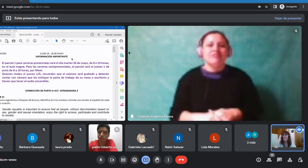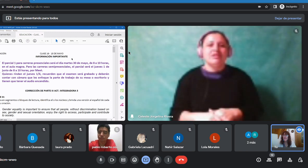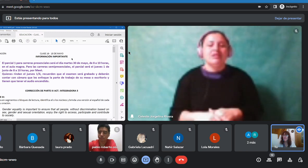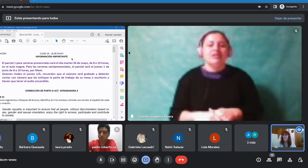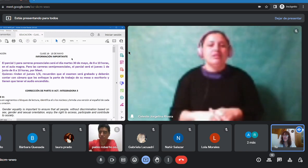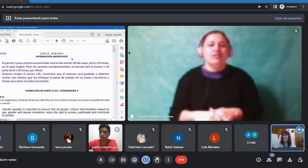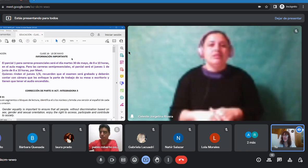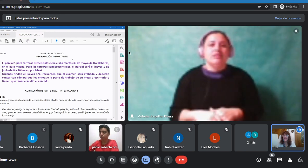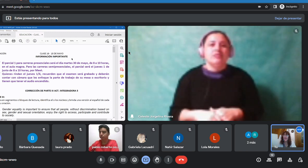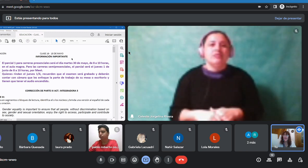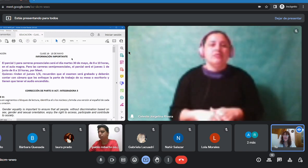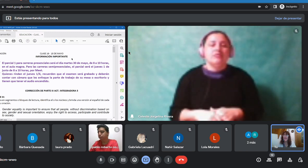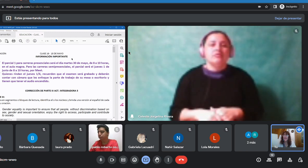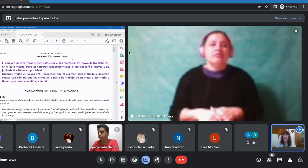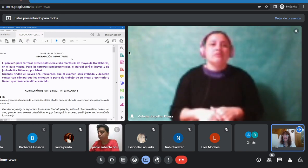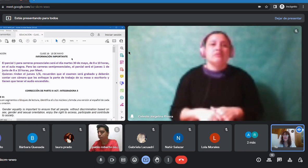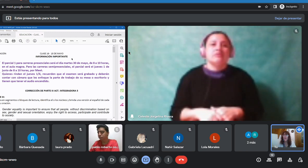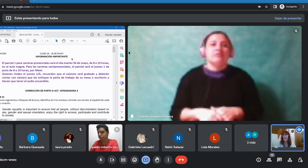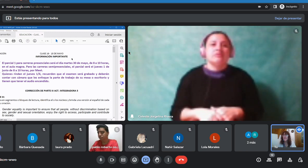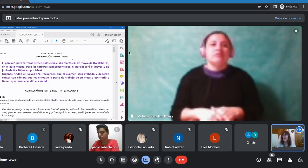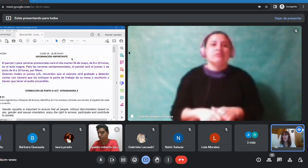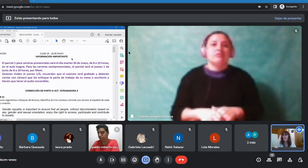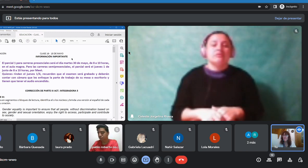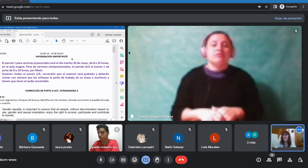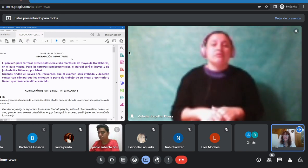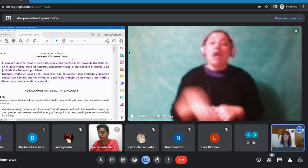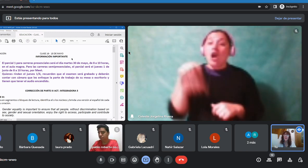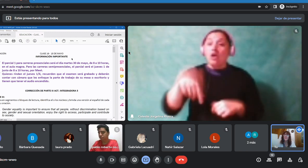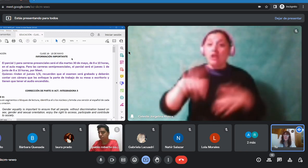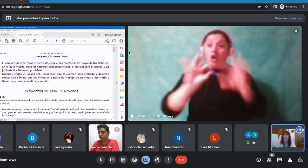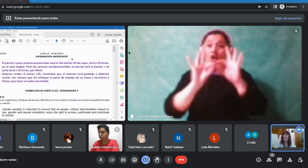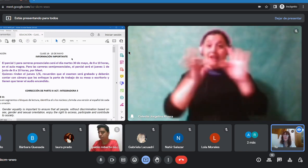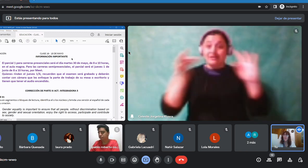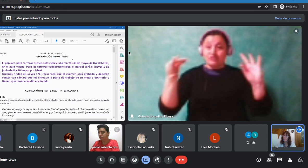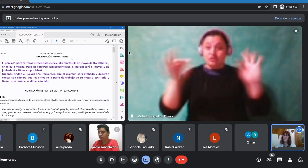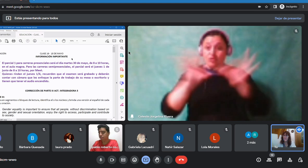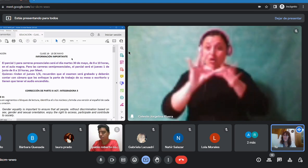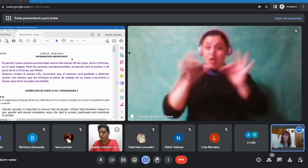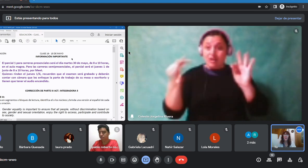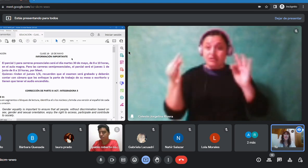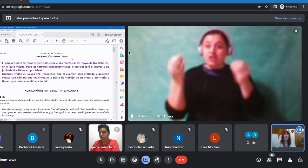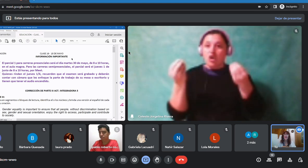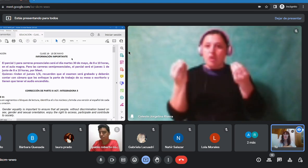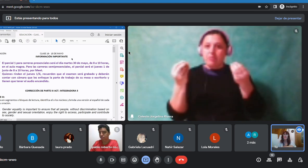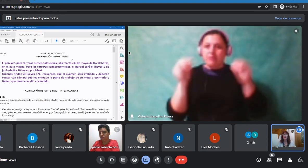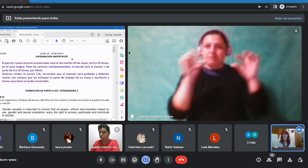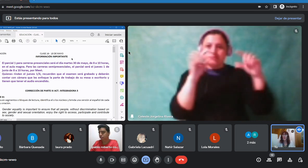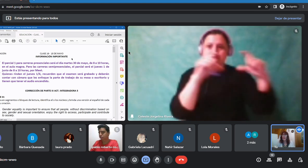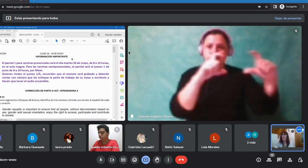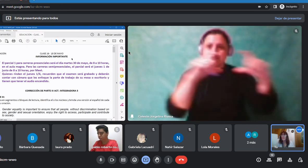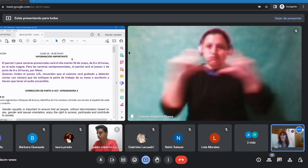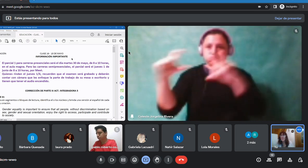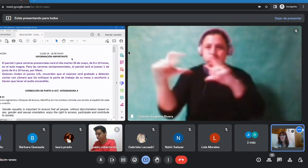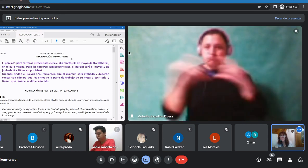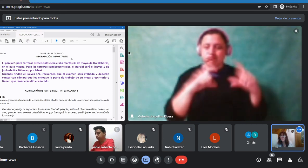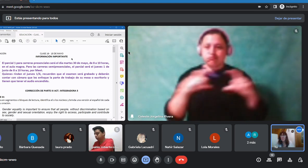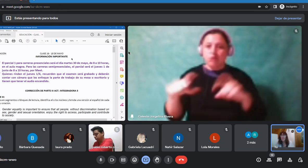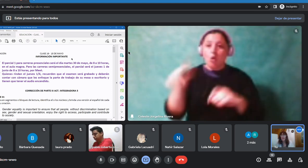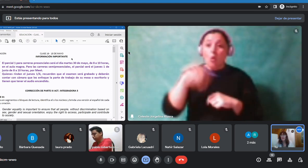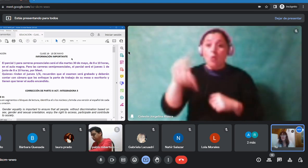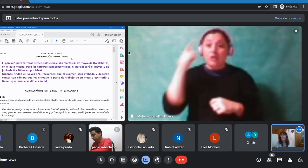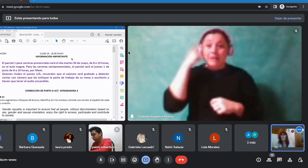entonces tenemos acá esta oración que tenemos que separarla en bloques. ¿Cuál sería el primer bloque?